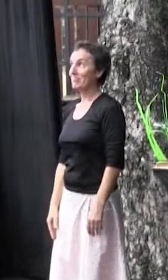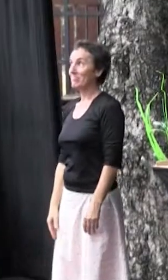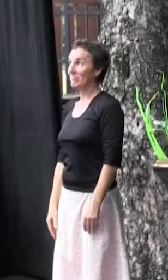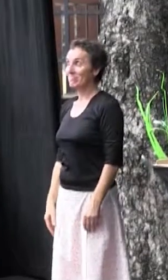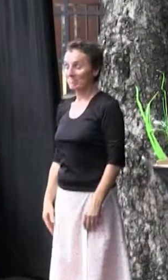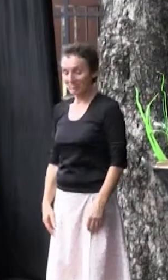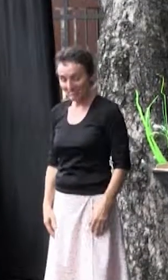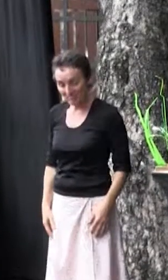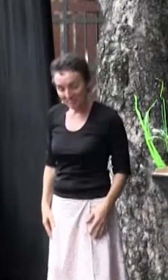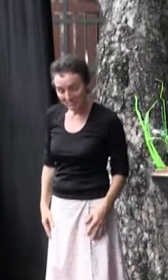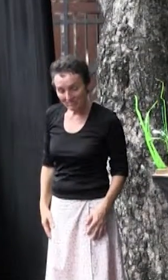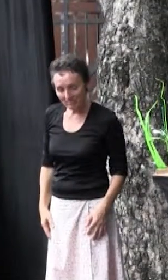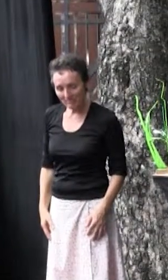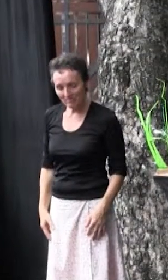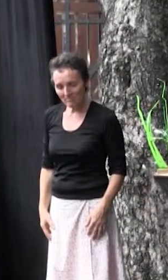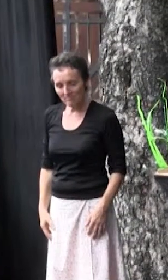Et les vrais,